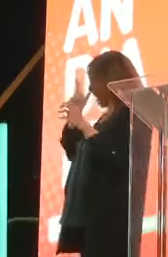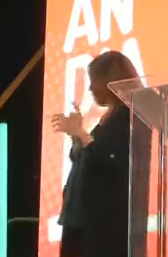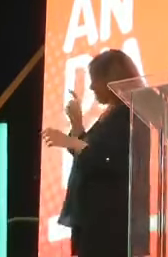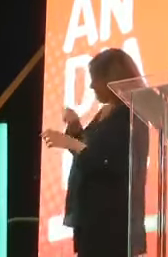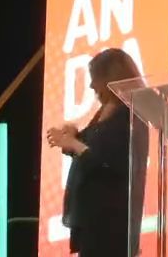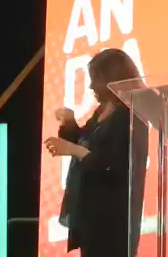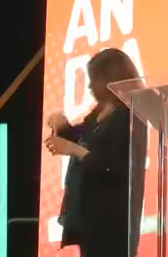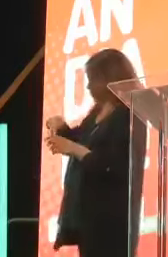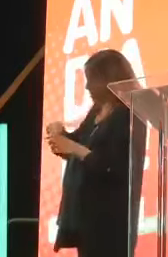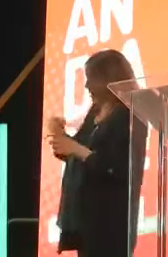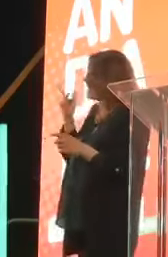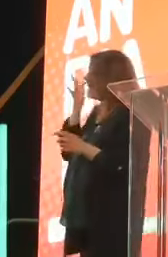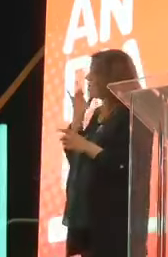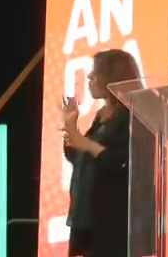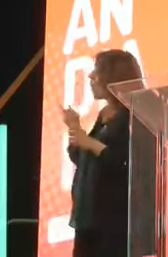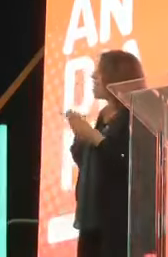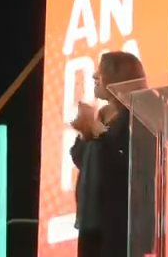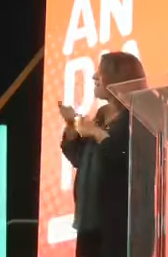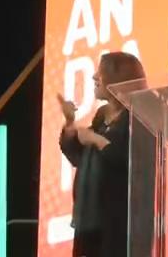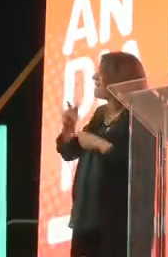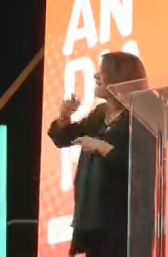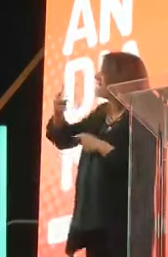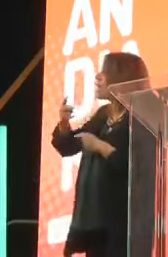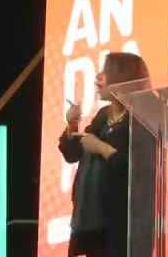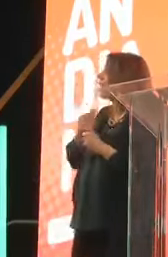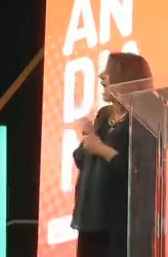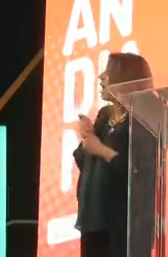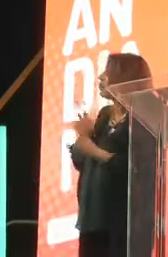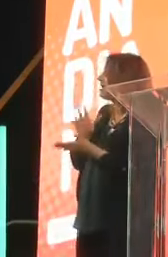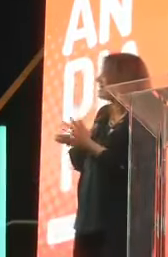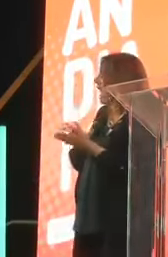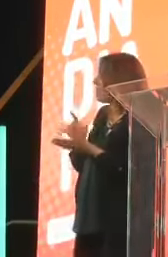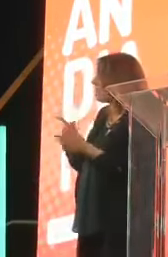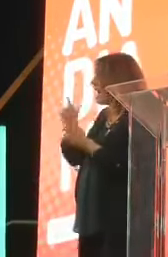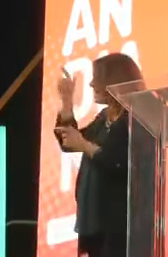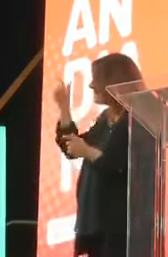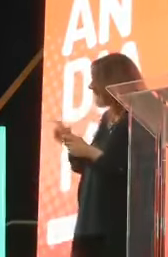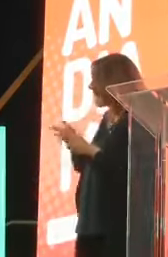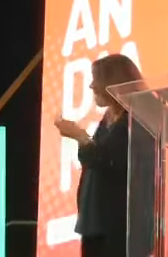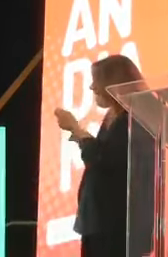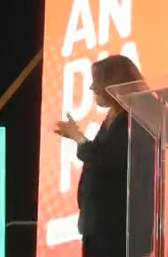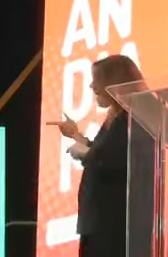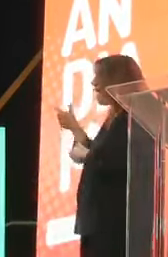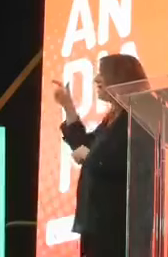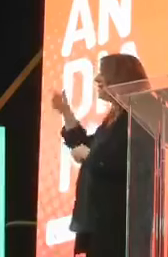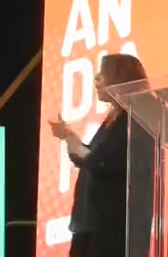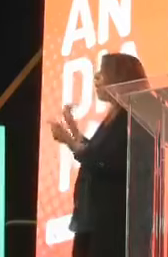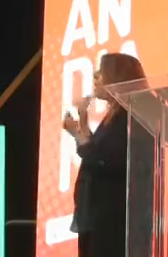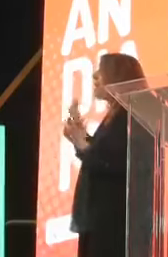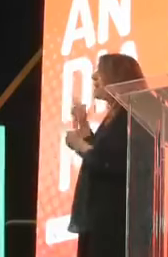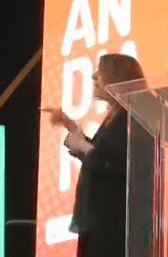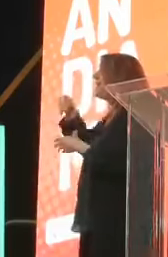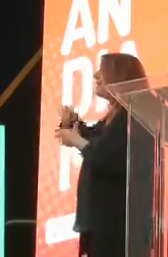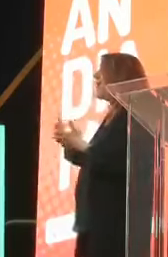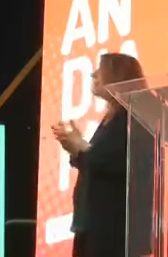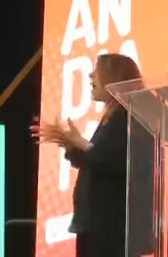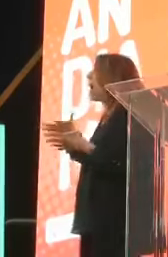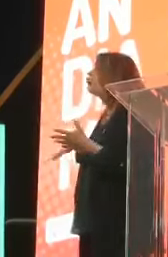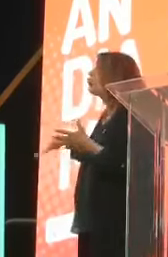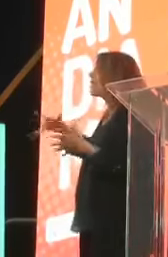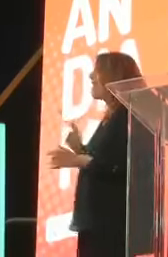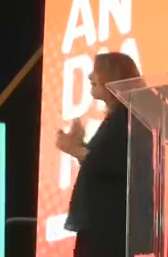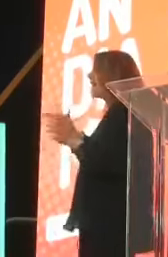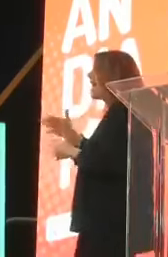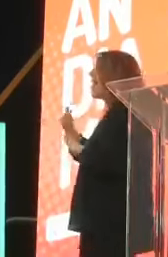vendere la seconda agenzia di stampa italiana ha un parlamentare della maggioranza, roba che manco